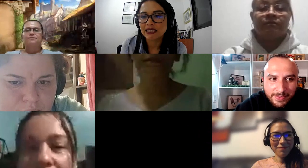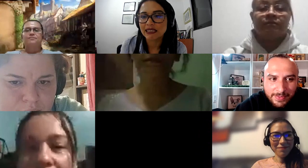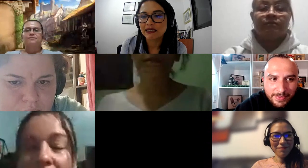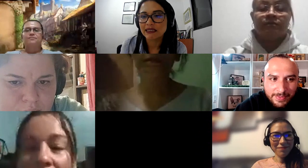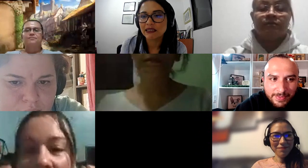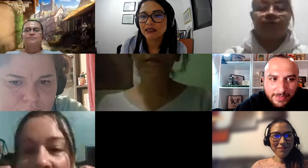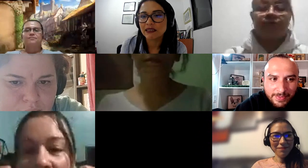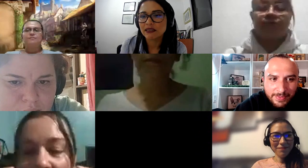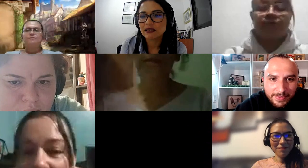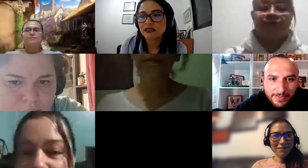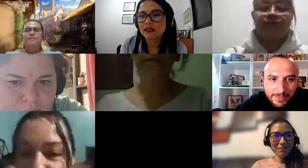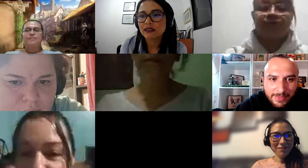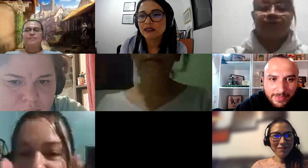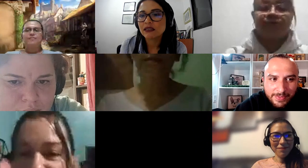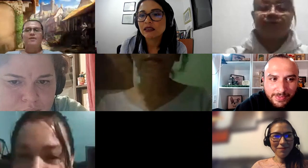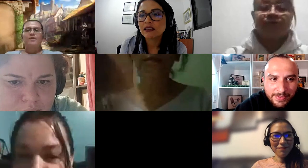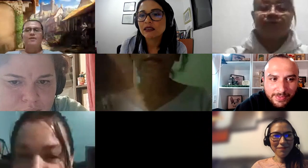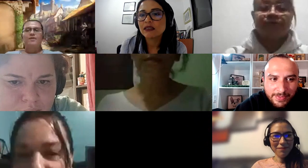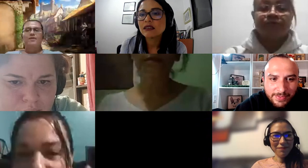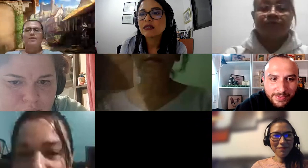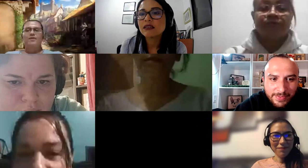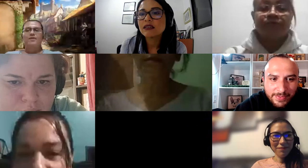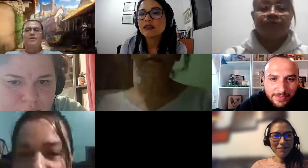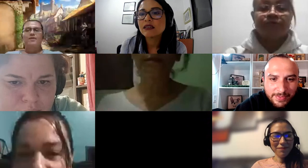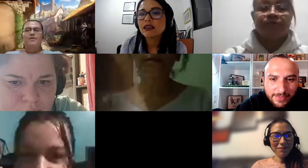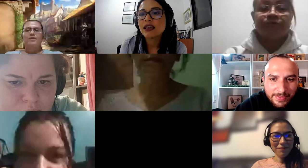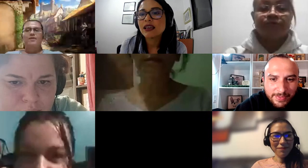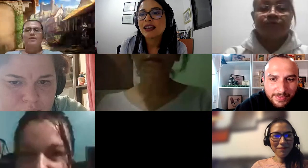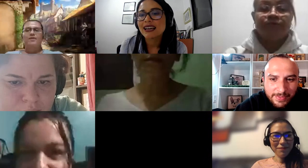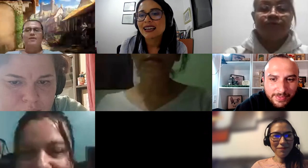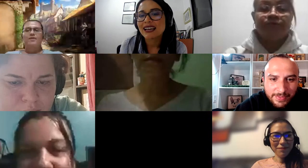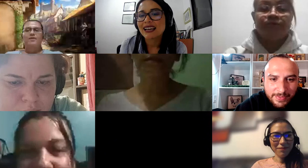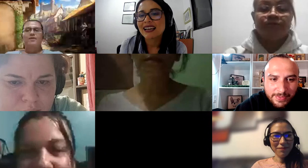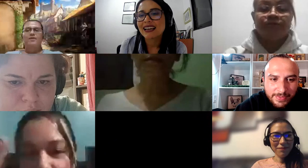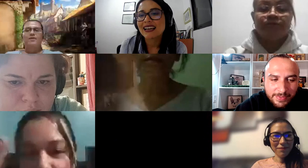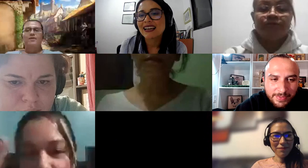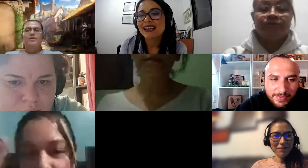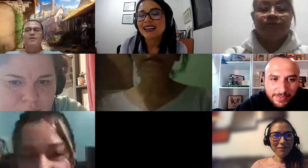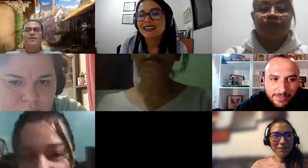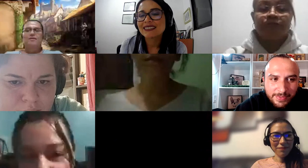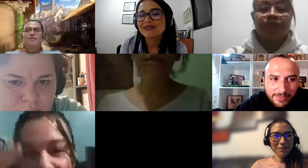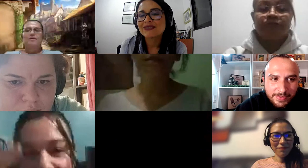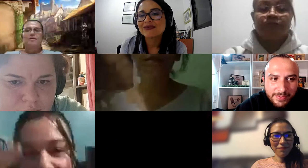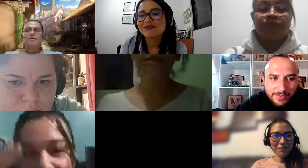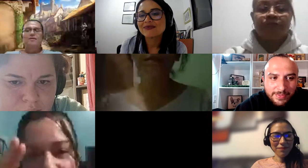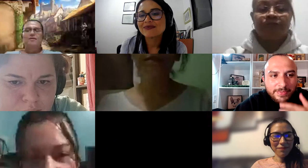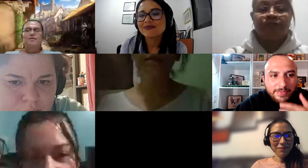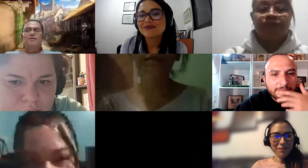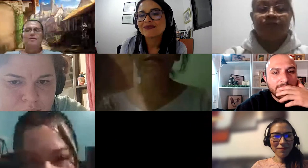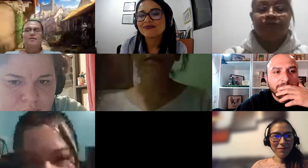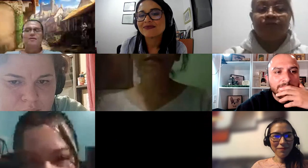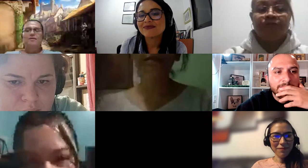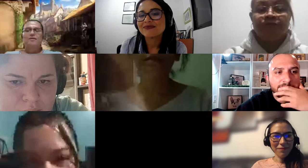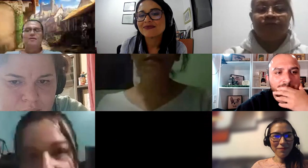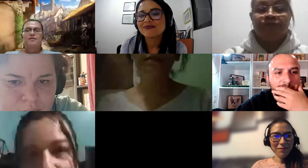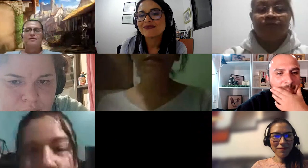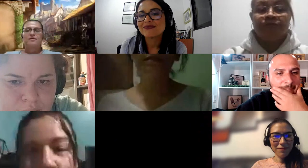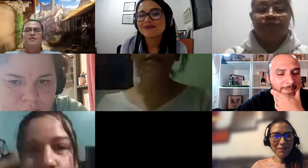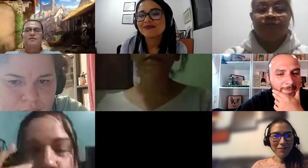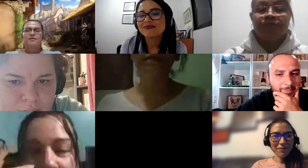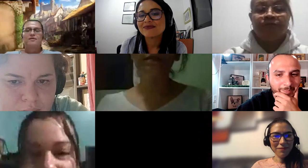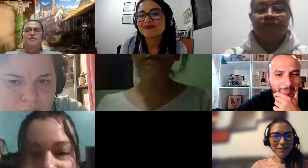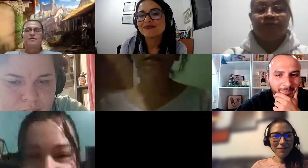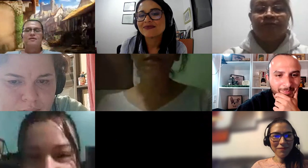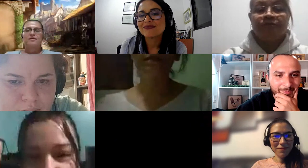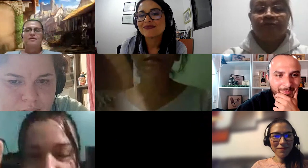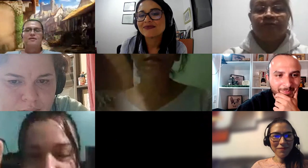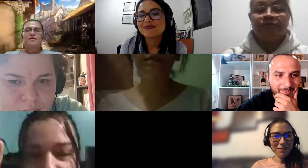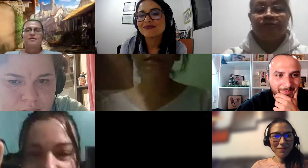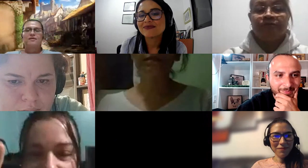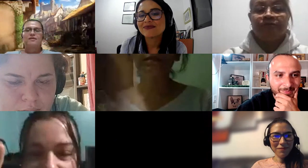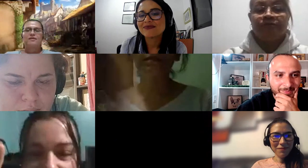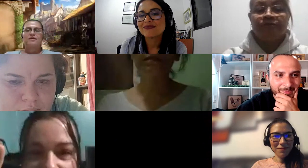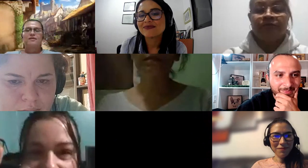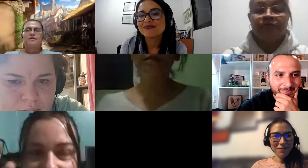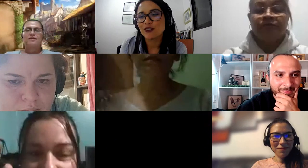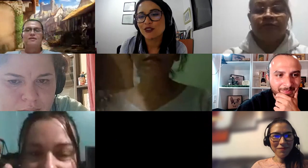Ok. El profesor nos enseñó la seña de no. Yo he Carolina, visto... no te vemos. No